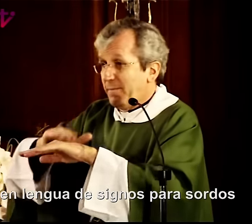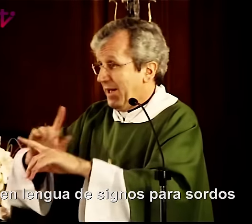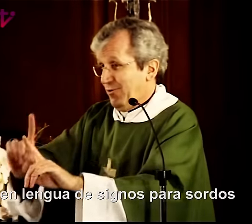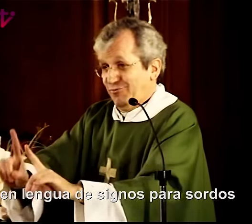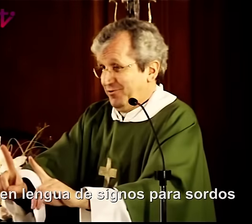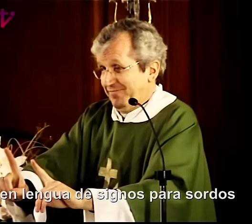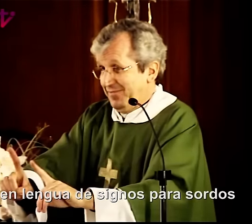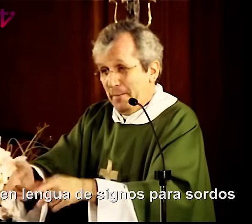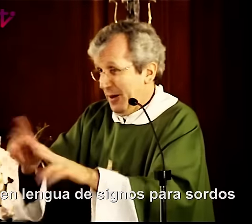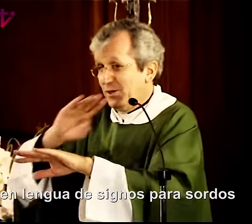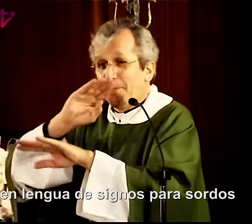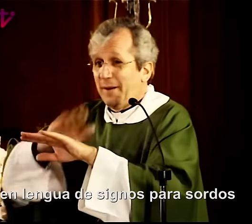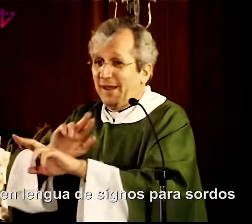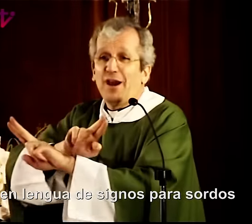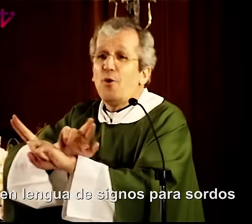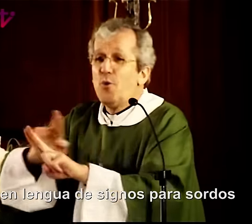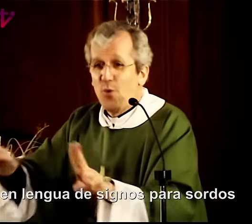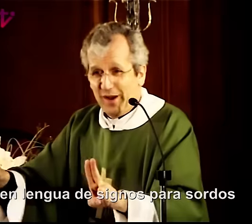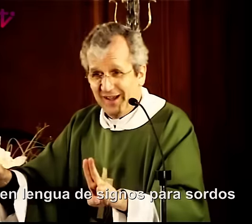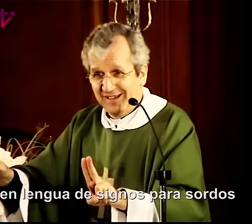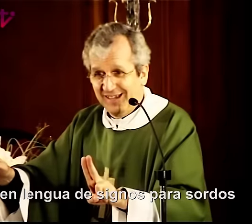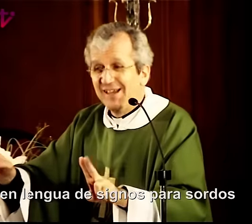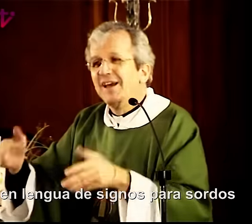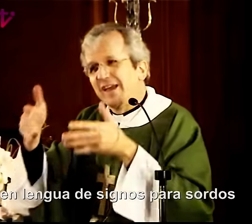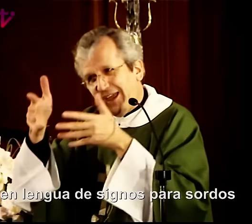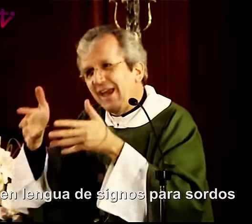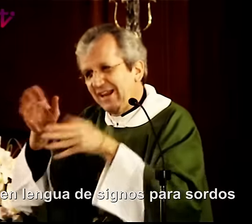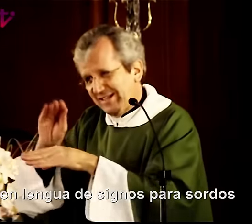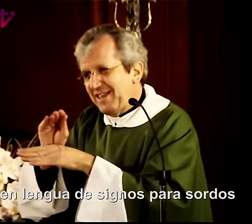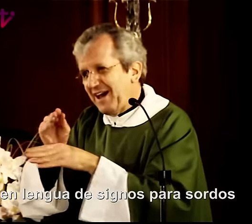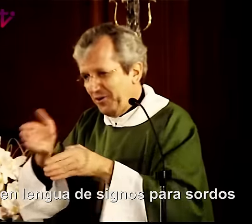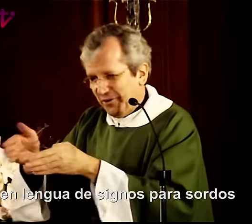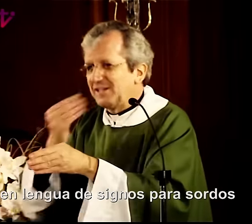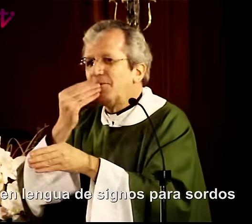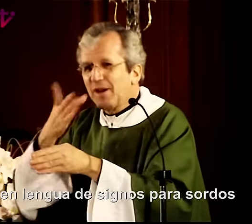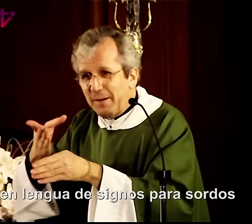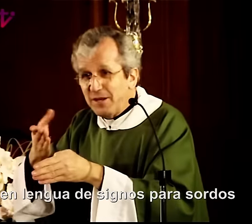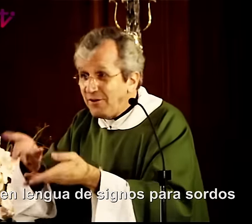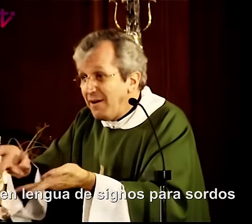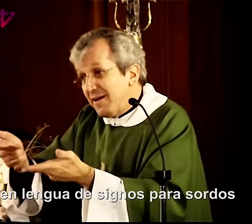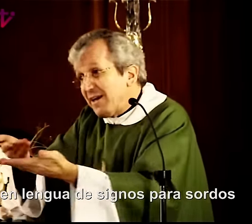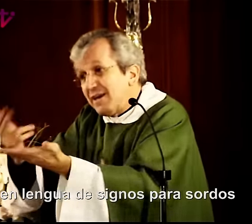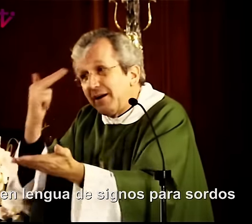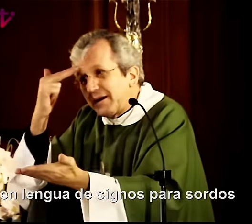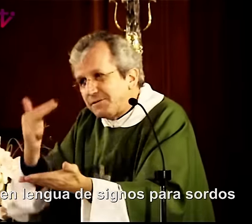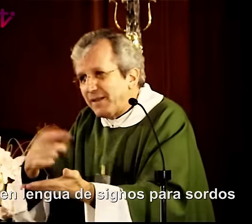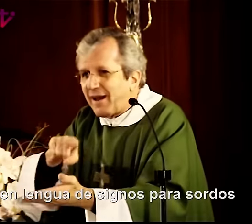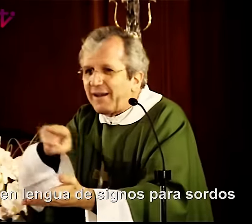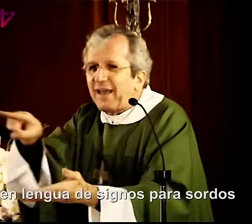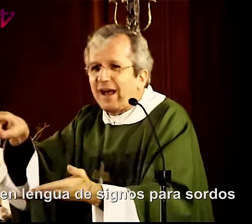pecar. No, permiso para pecar nunca. Enseñar lo que es el buen camino y respetar que cada